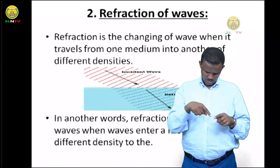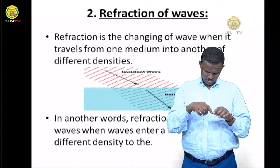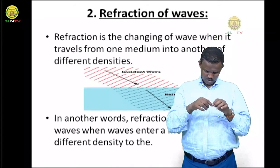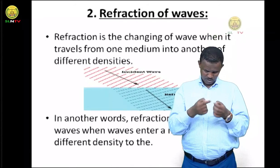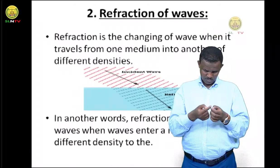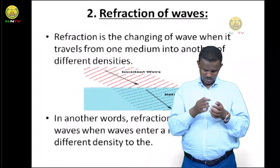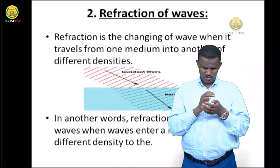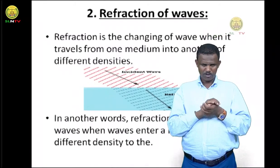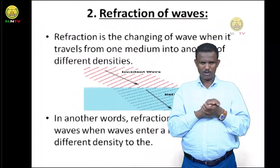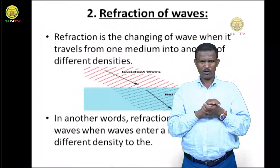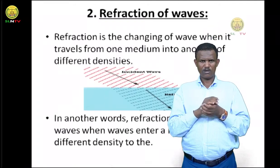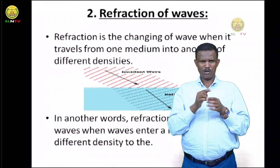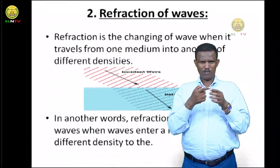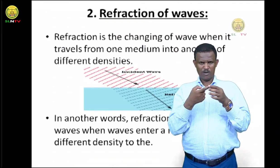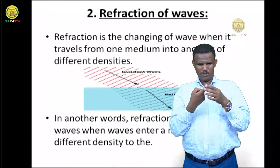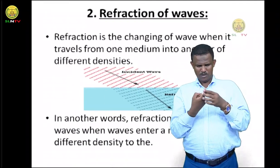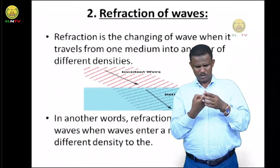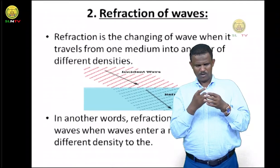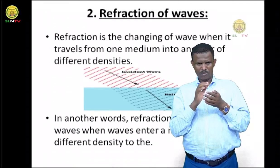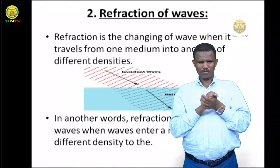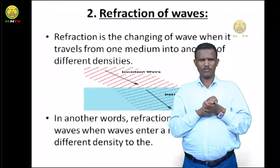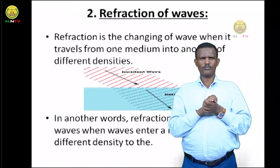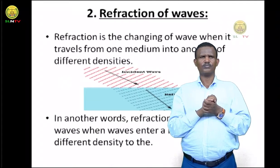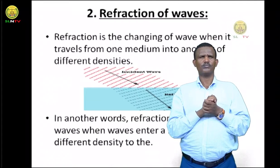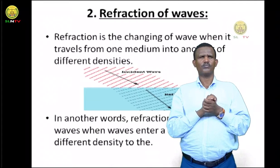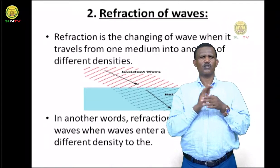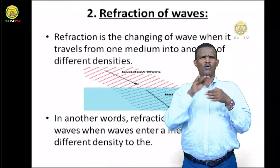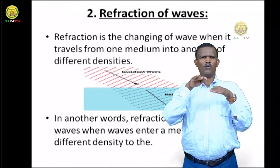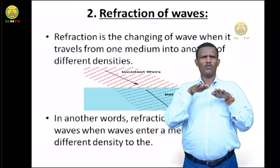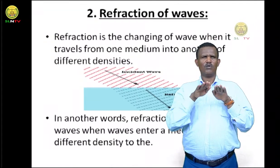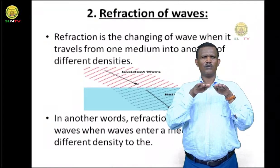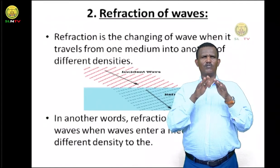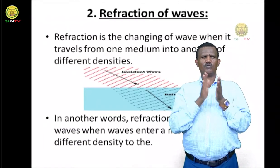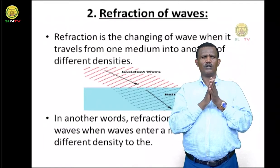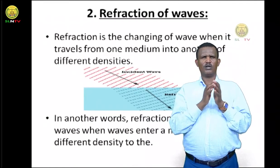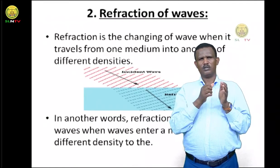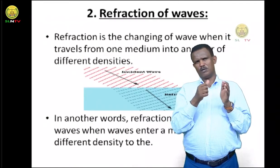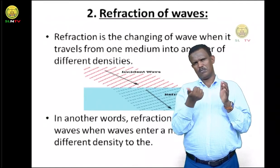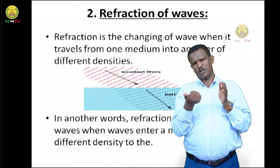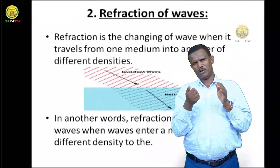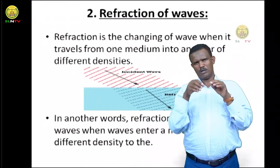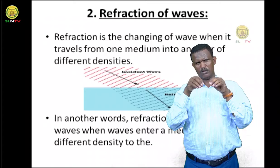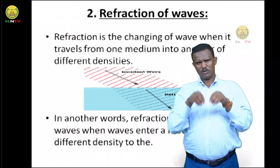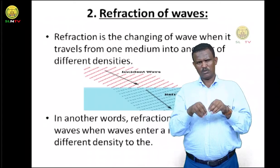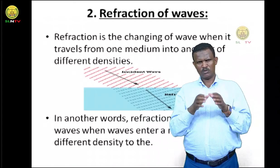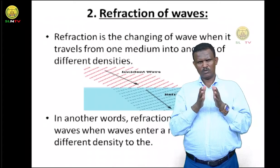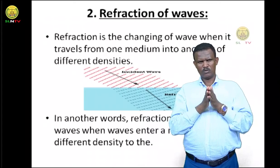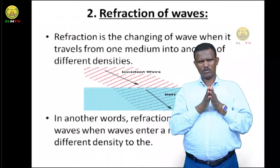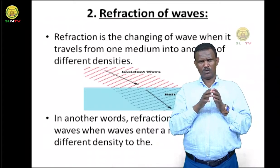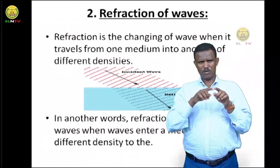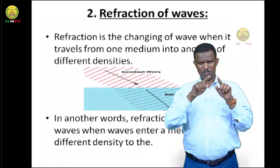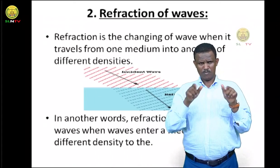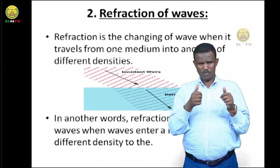dhacaya waa iftiinkiibaa wuxuu sameeyey refraction markaa wave-ku markay meel ka tegto ay meel kale u gudubto haddii